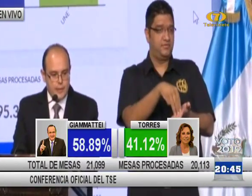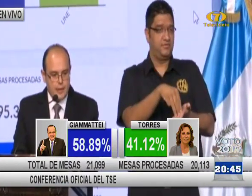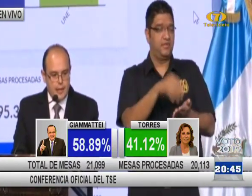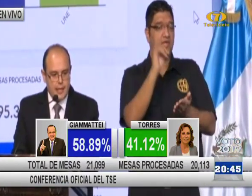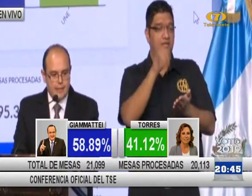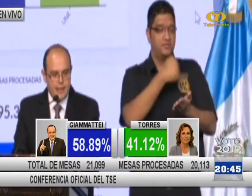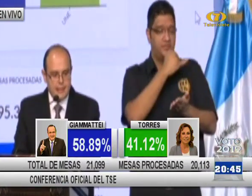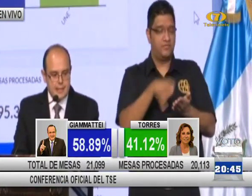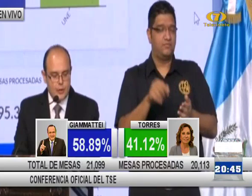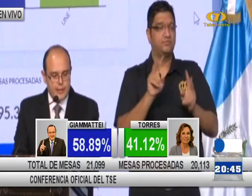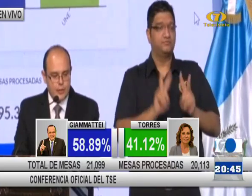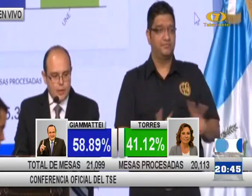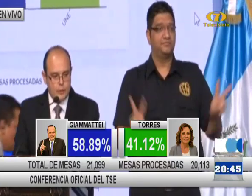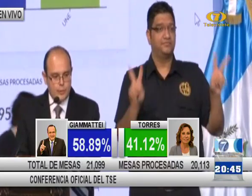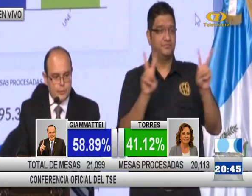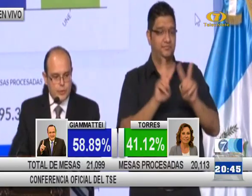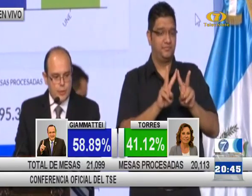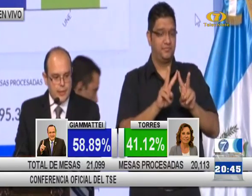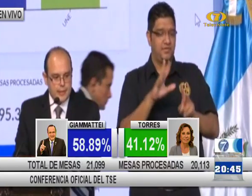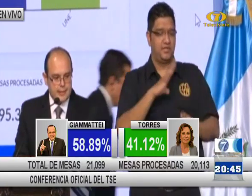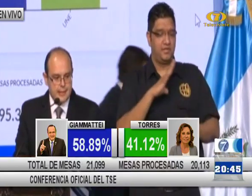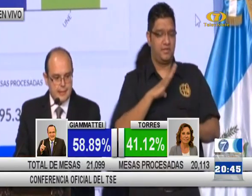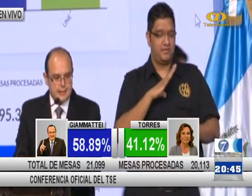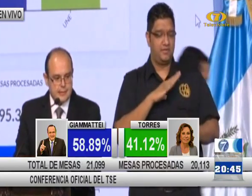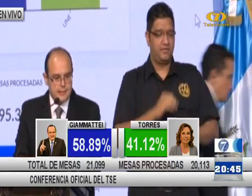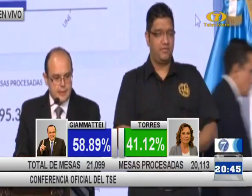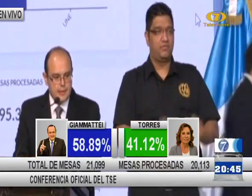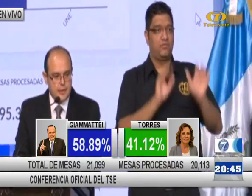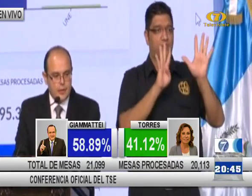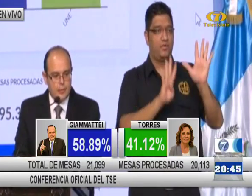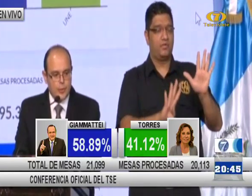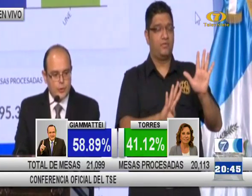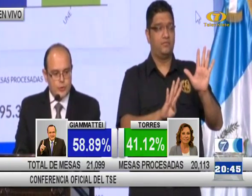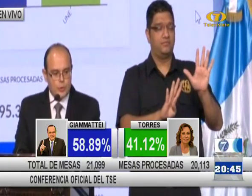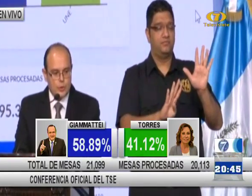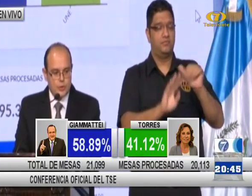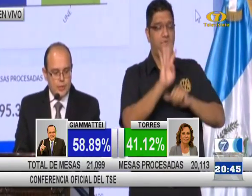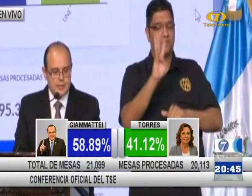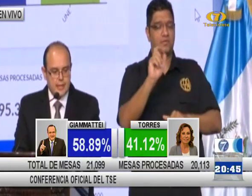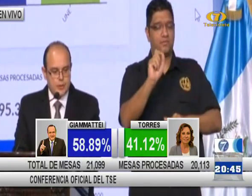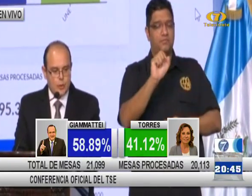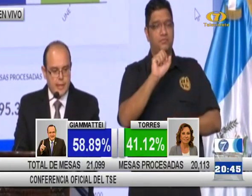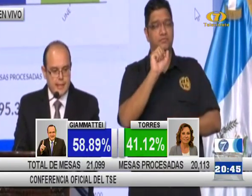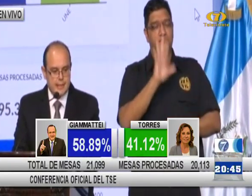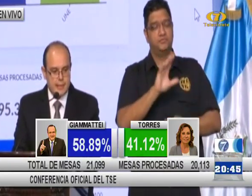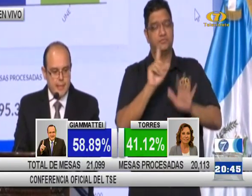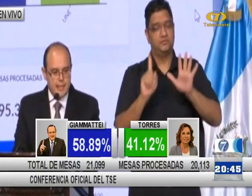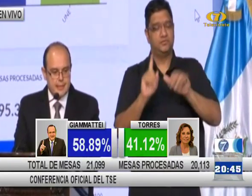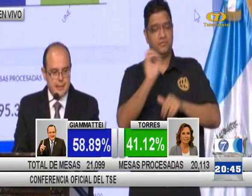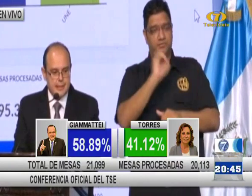3.152.354, equivalentes al 94.56. Votos nulos,